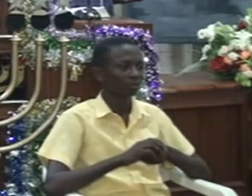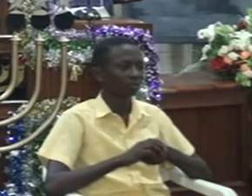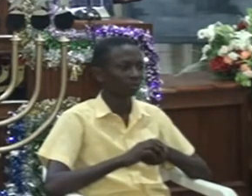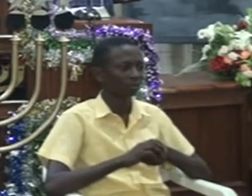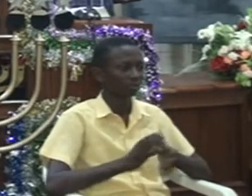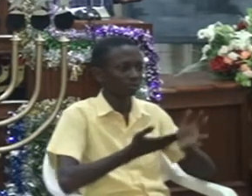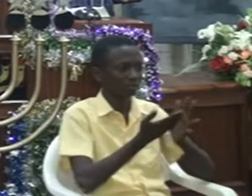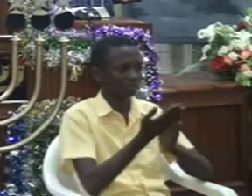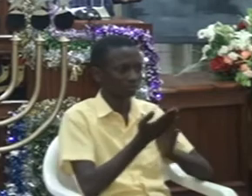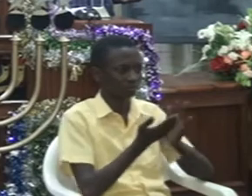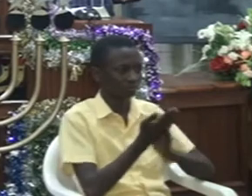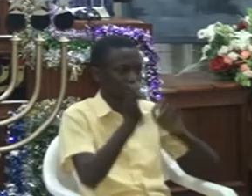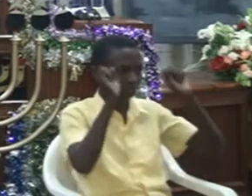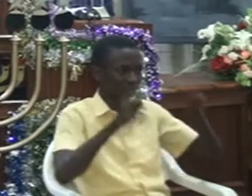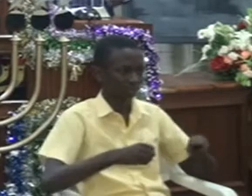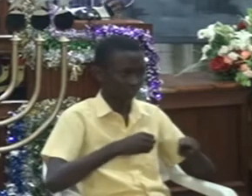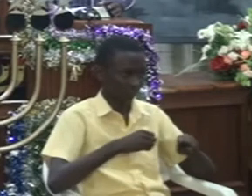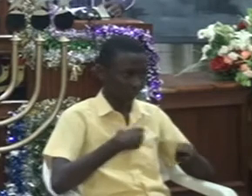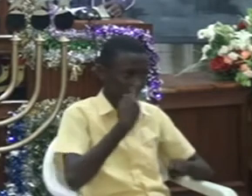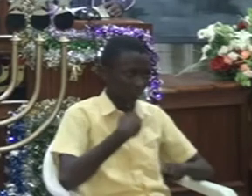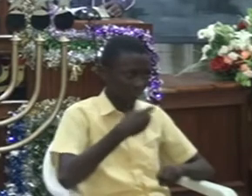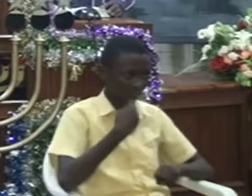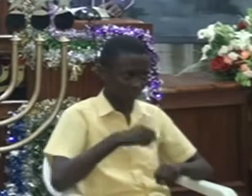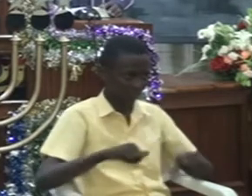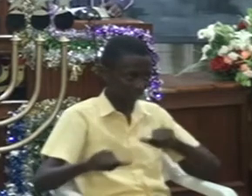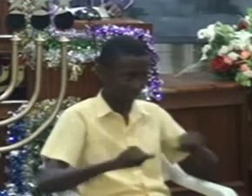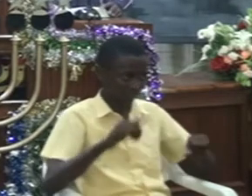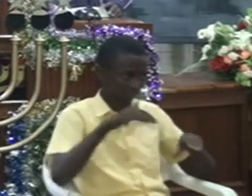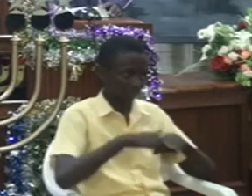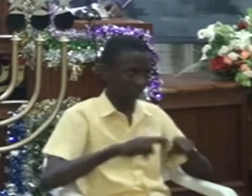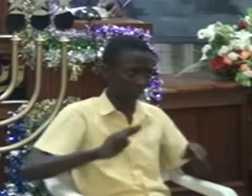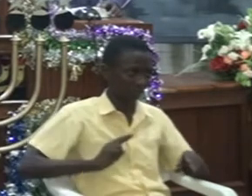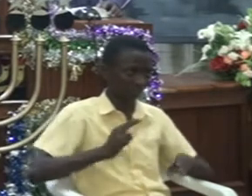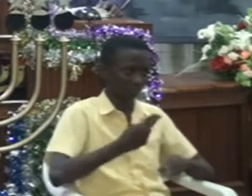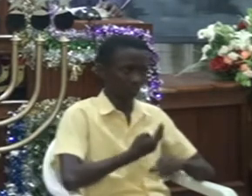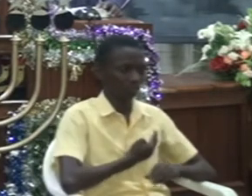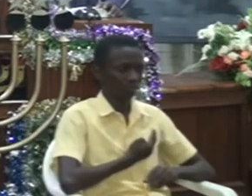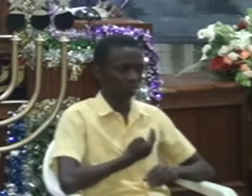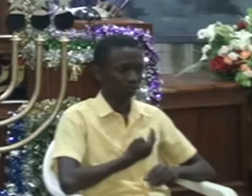la puissance qui agit en nous. Kwa njia ya uwezo ambao unatenda kazi ndani yetu.